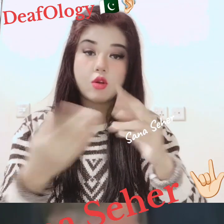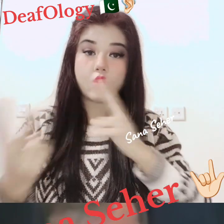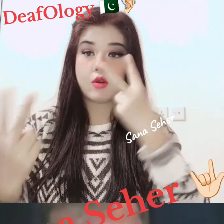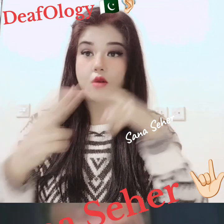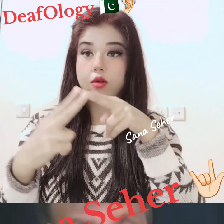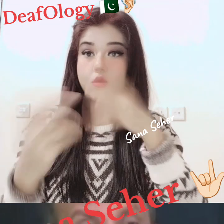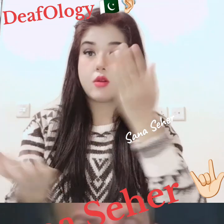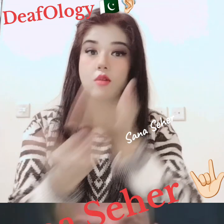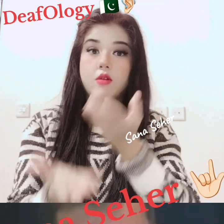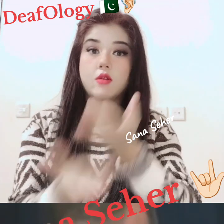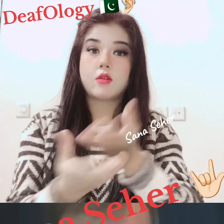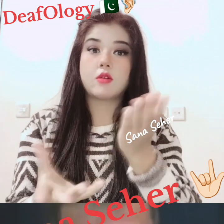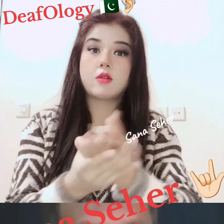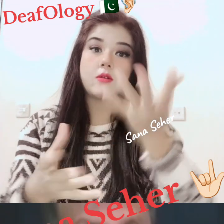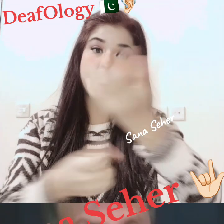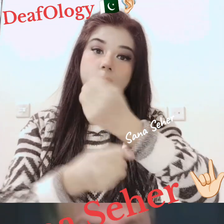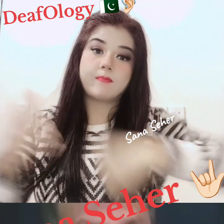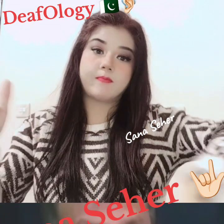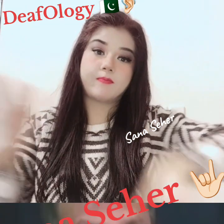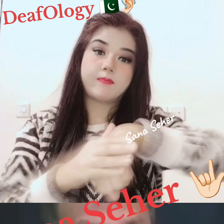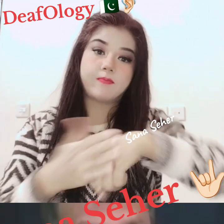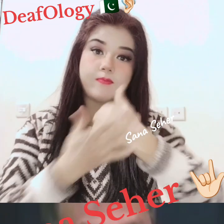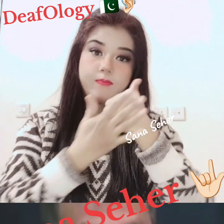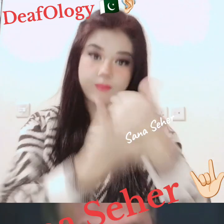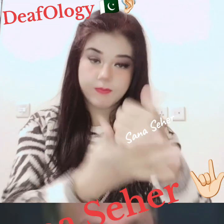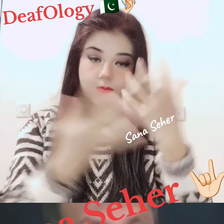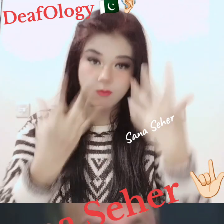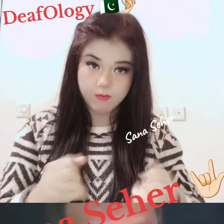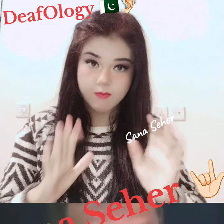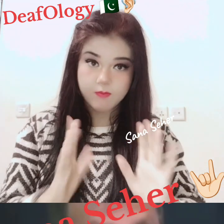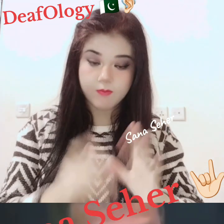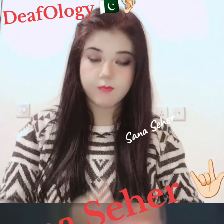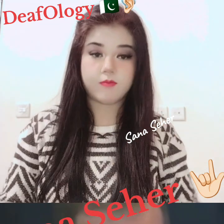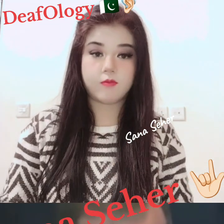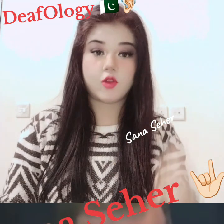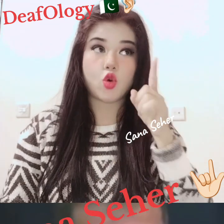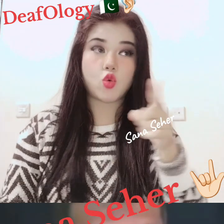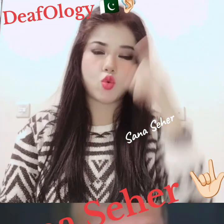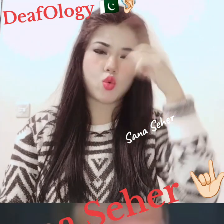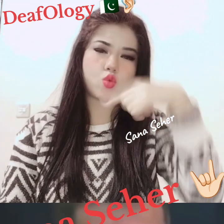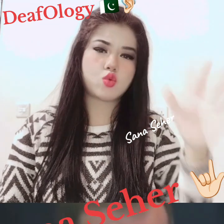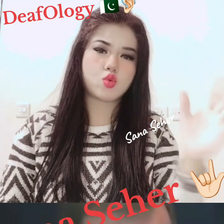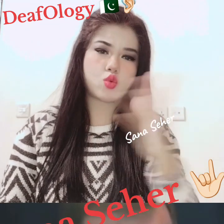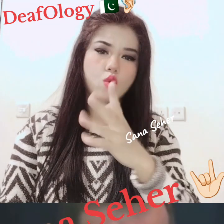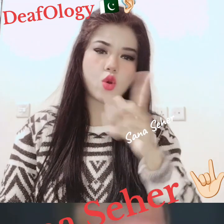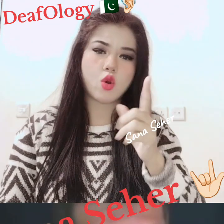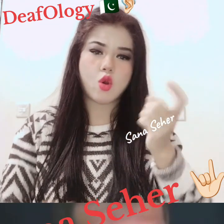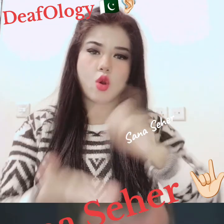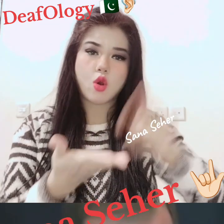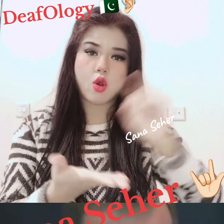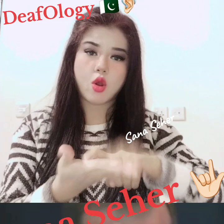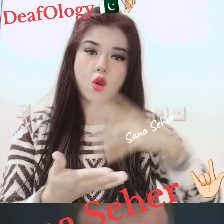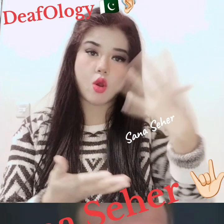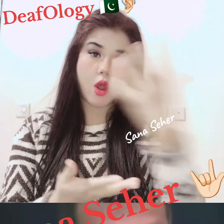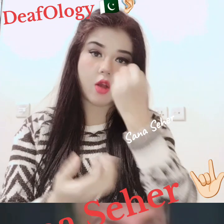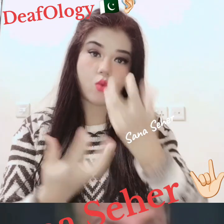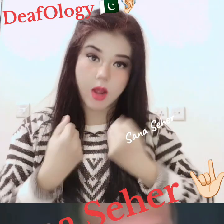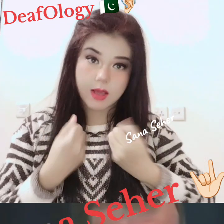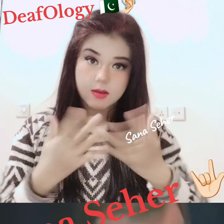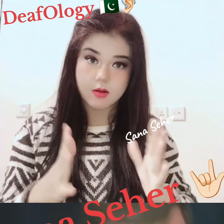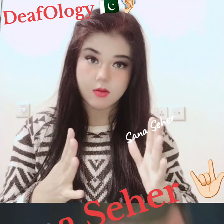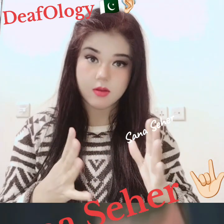का एविडेंस पेश करने का पूरा मौका दिया जाता है। उसको तमाम कानूनी हकूक हासिल होते